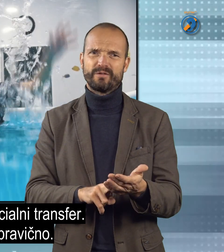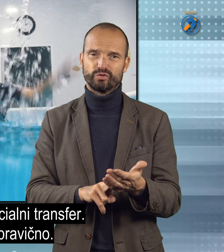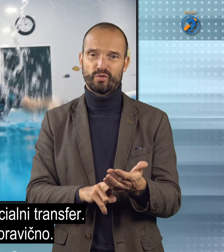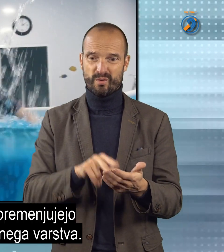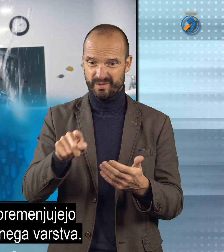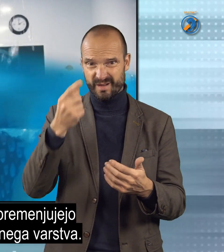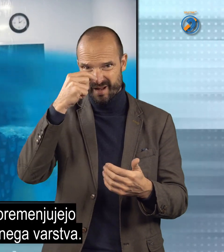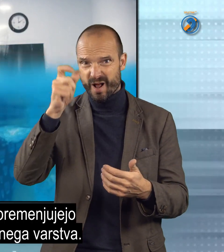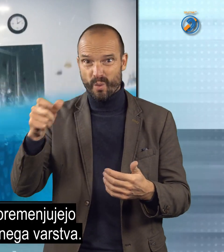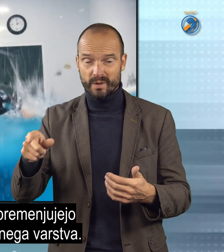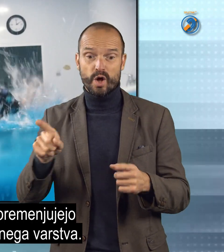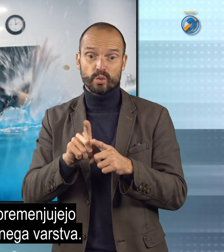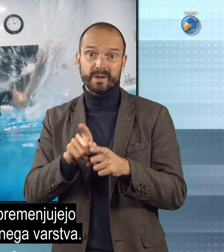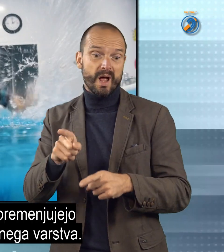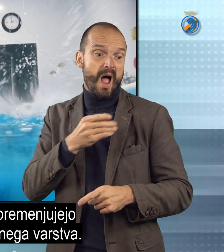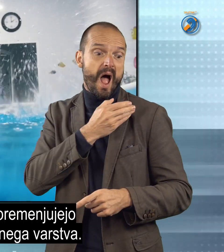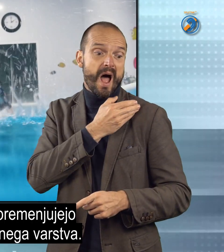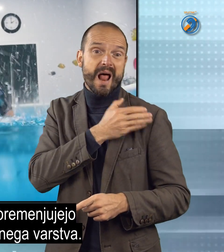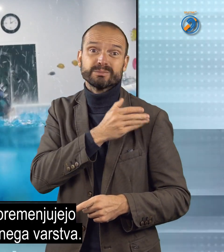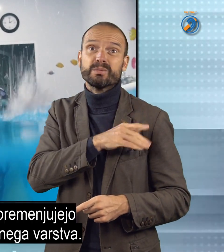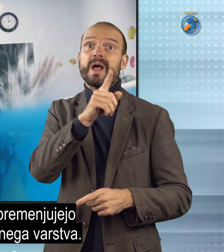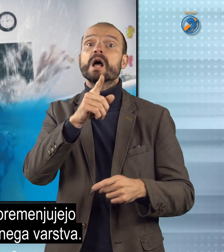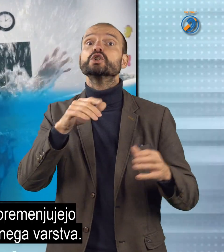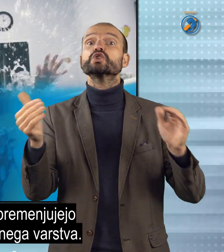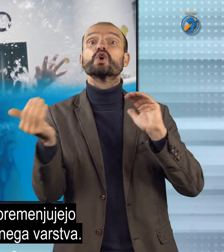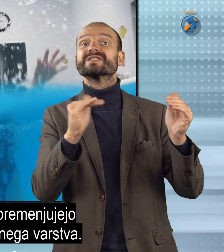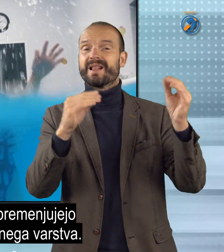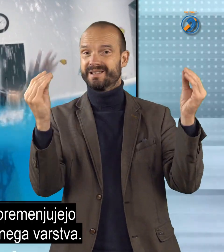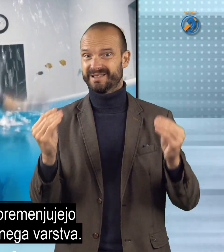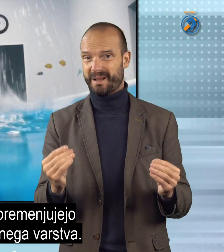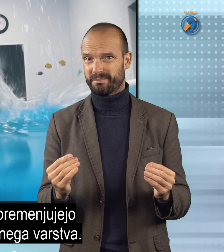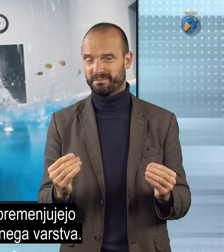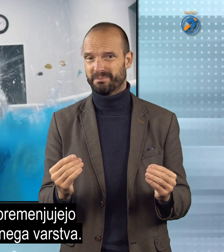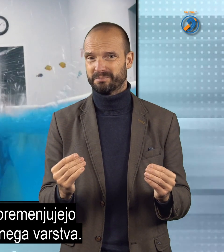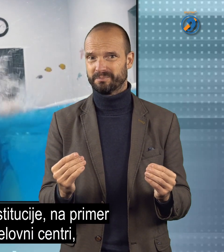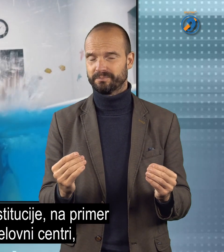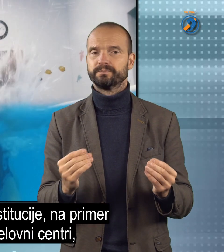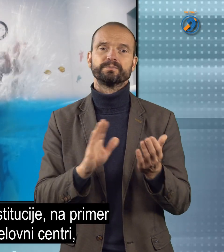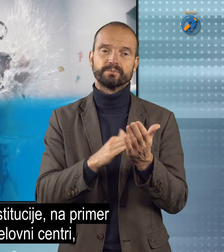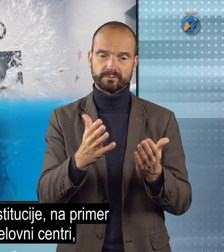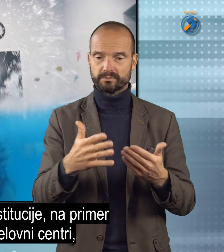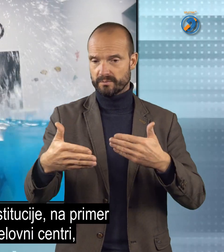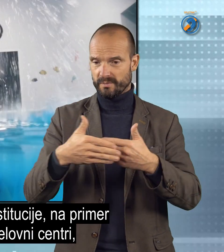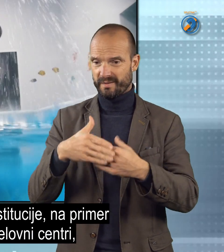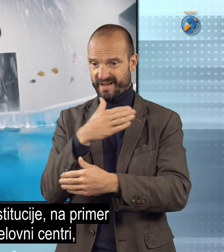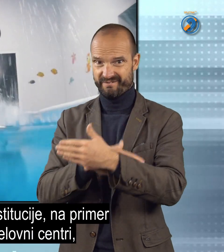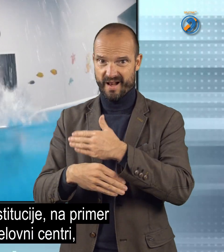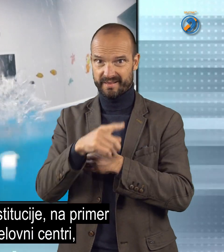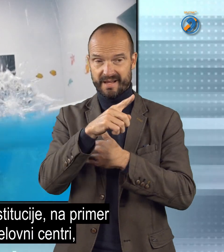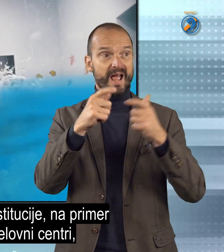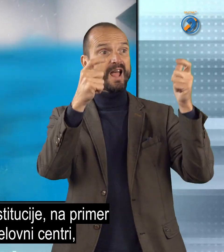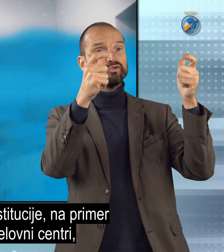nepravično. In te ljudje razbremenjujejo tudi sistem socialnega varstva, ker recimo pri